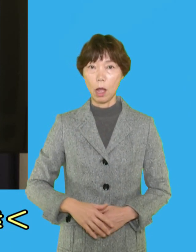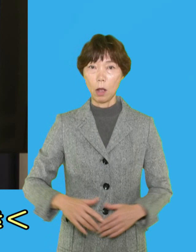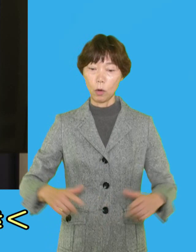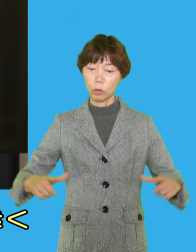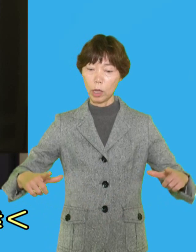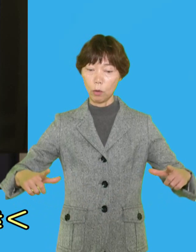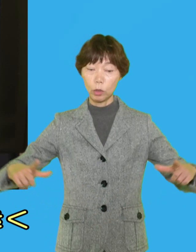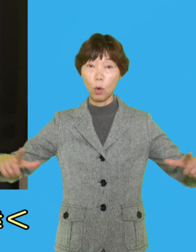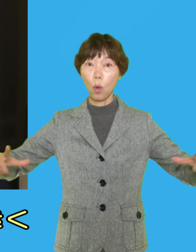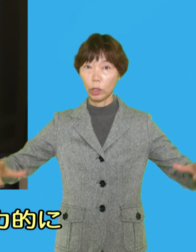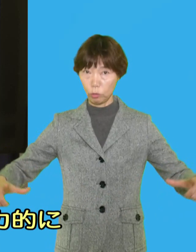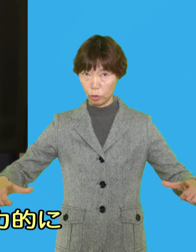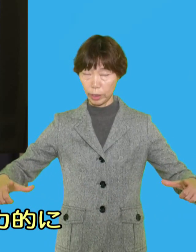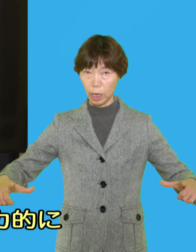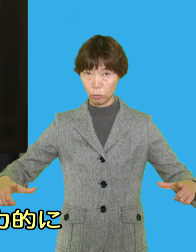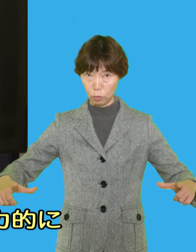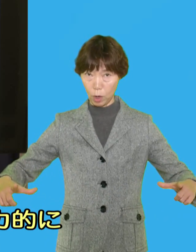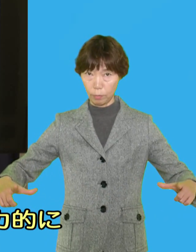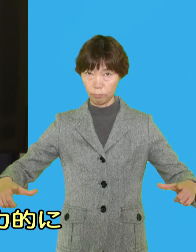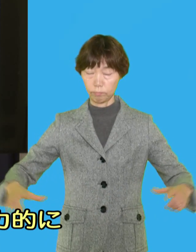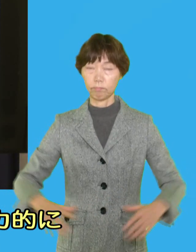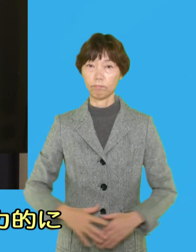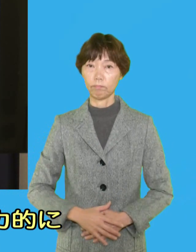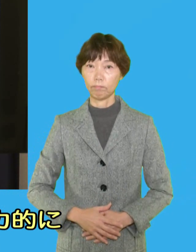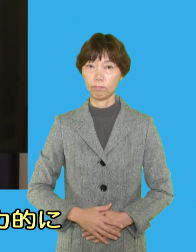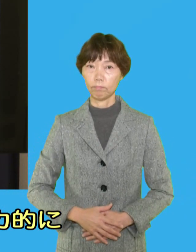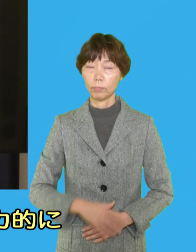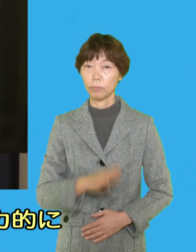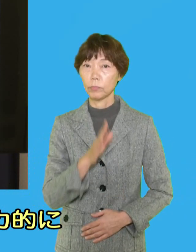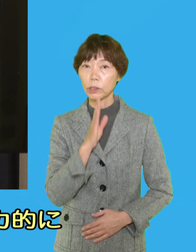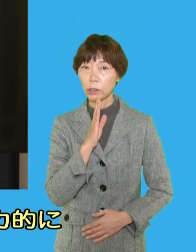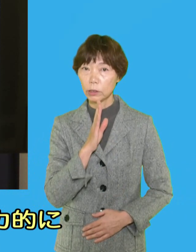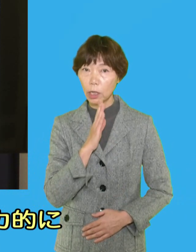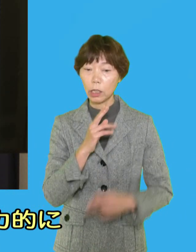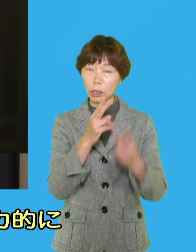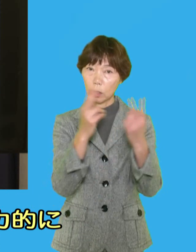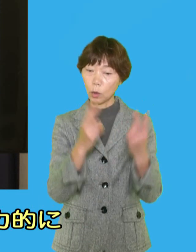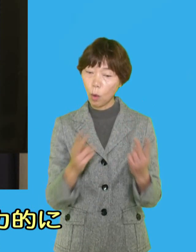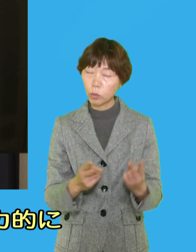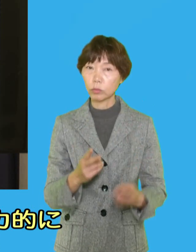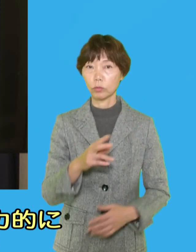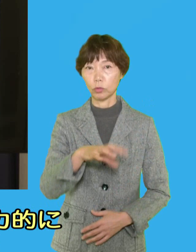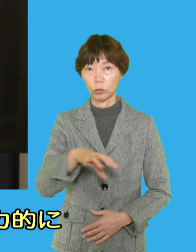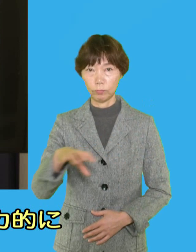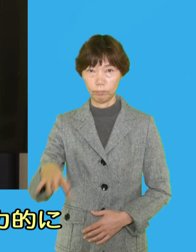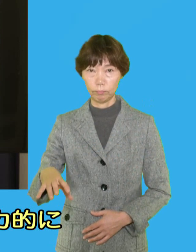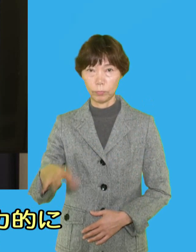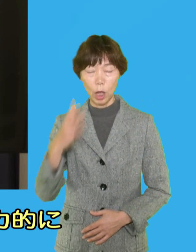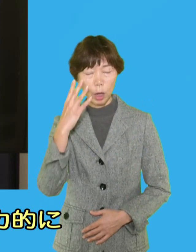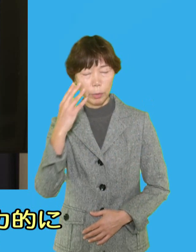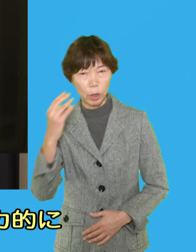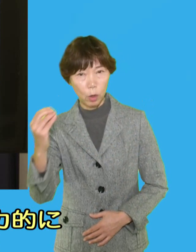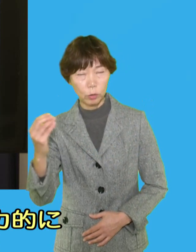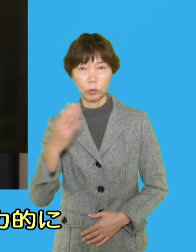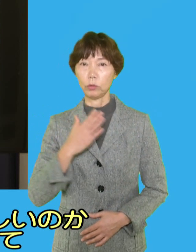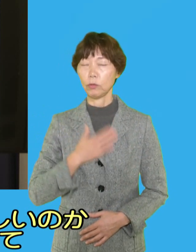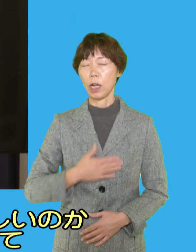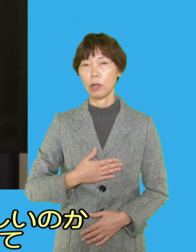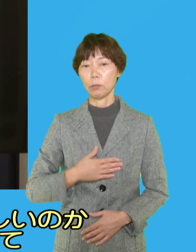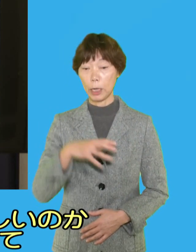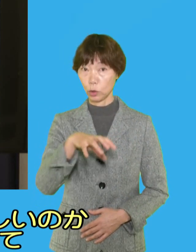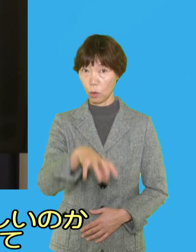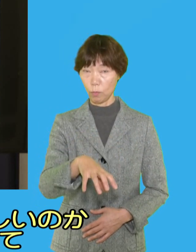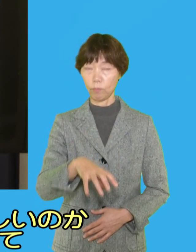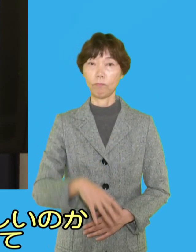く広げているのは、じゃあ実際古墳群のより魅力的に感じていただくためにどの場